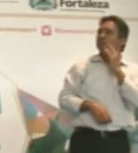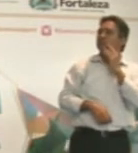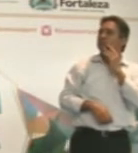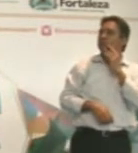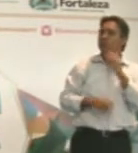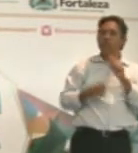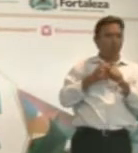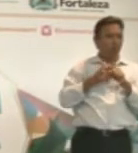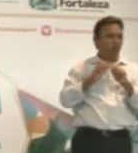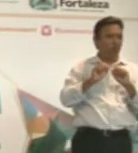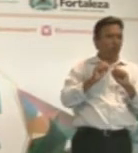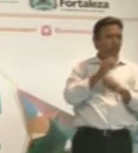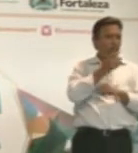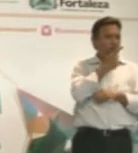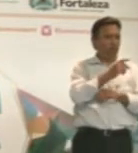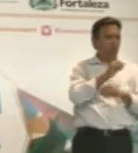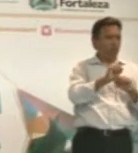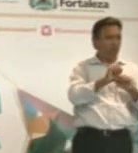problema para alguém?